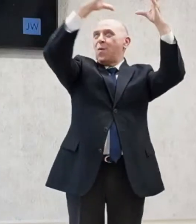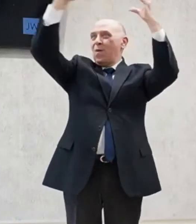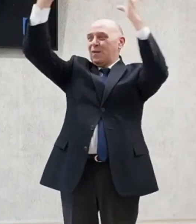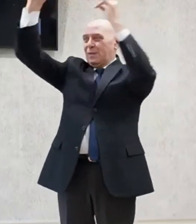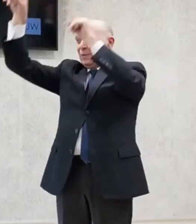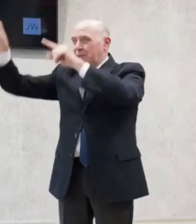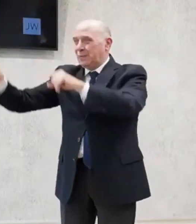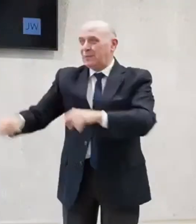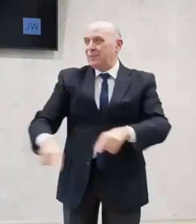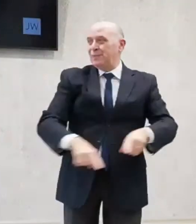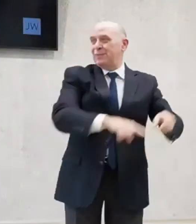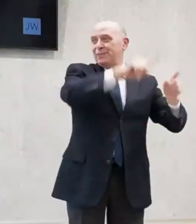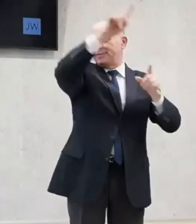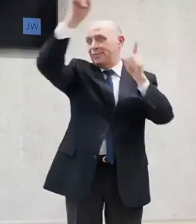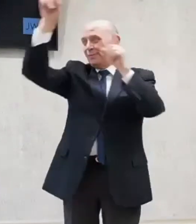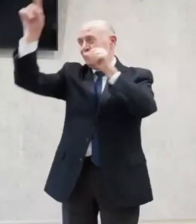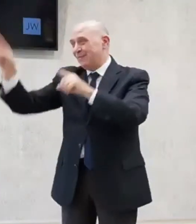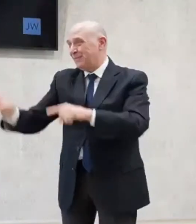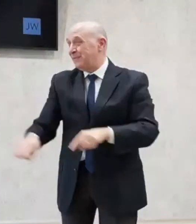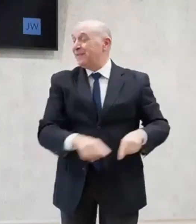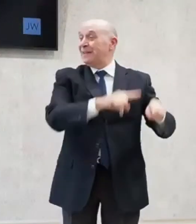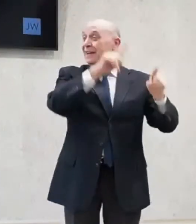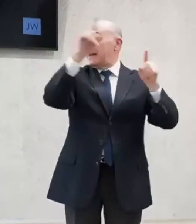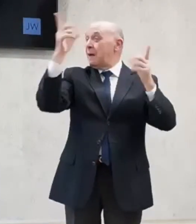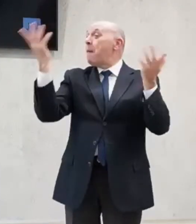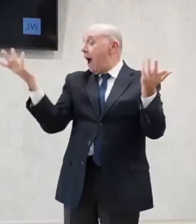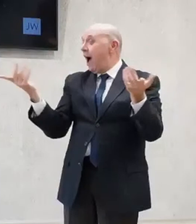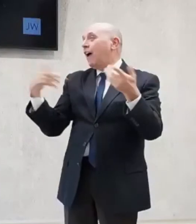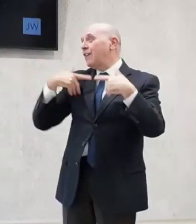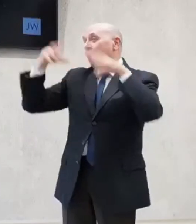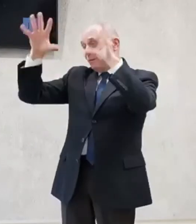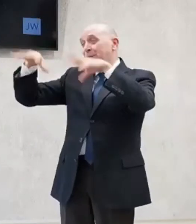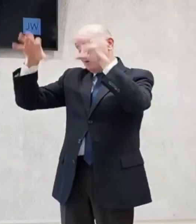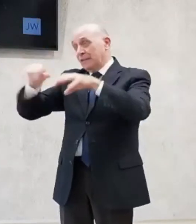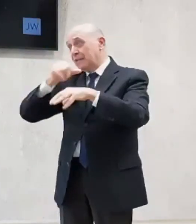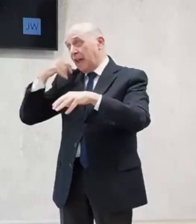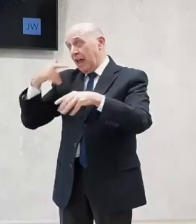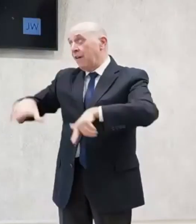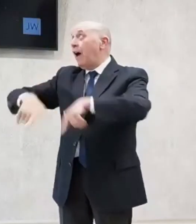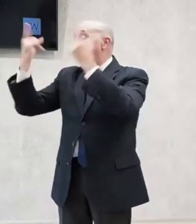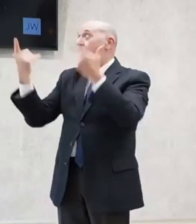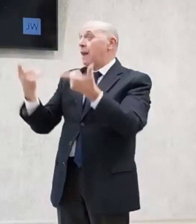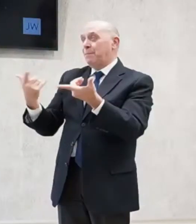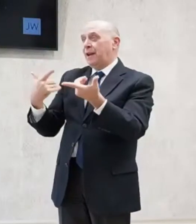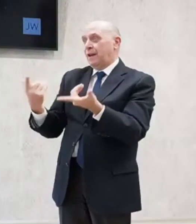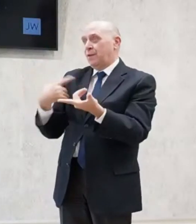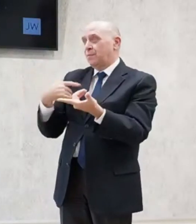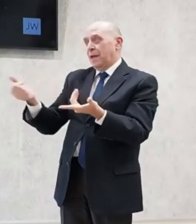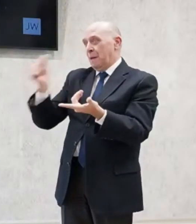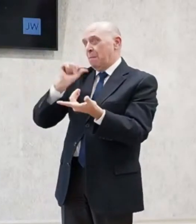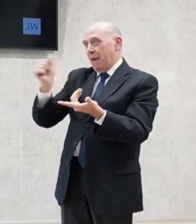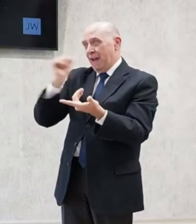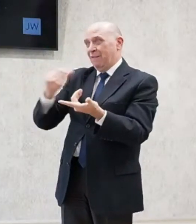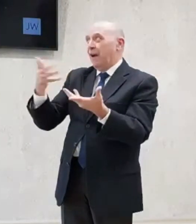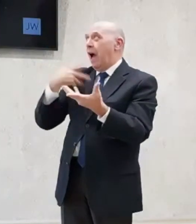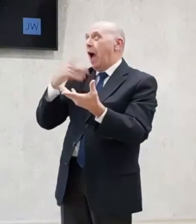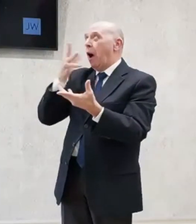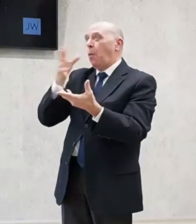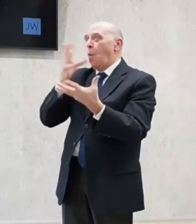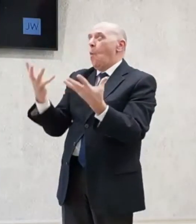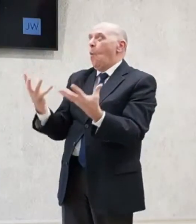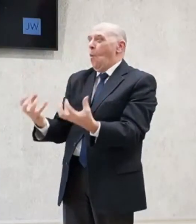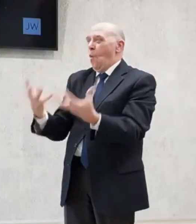crescere però vorrei invitarvi a guardarlo da un punto di vista soprattutto a te e Luigi